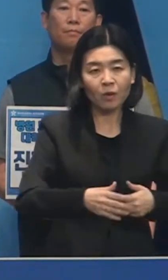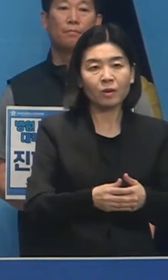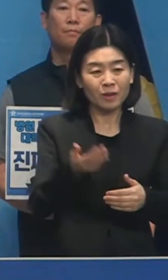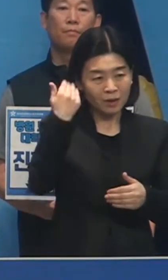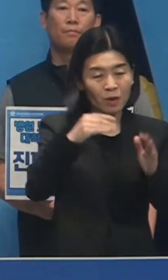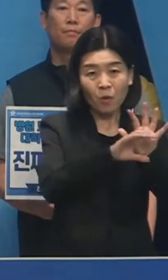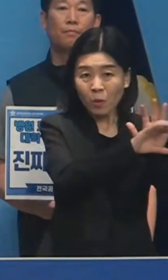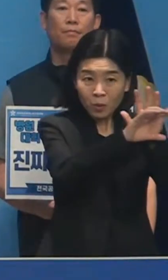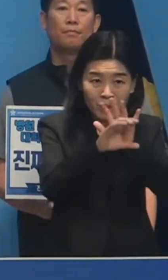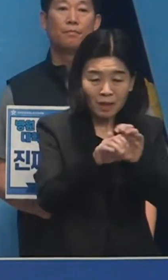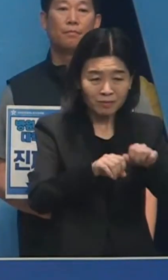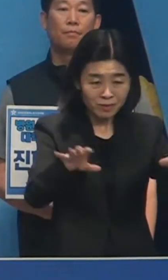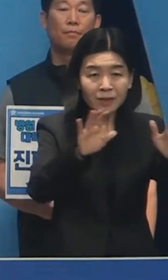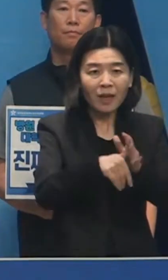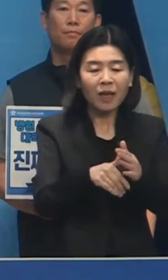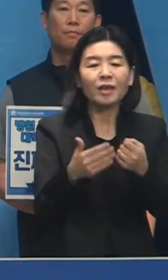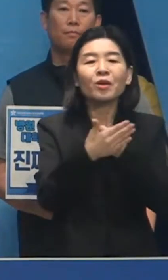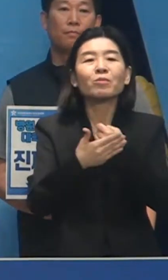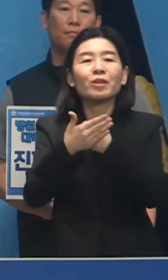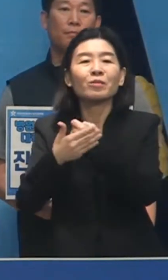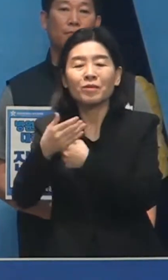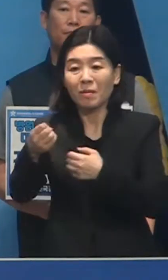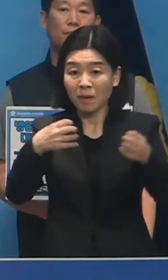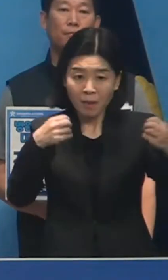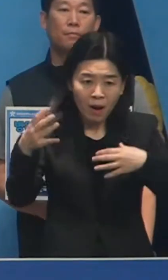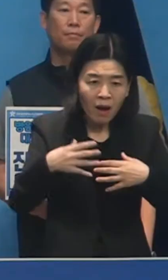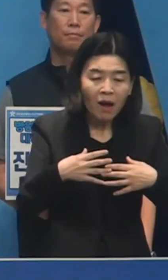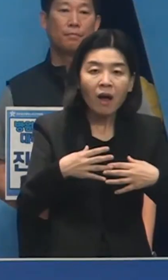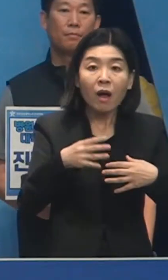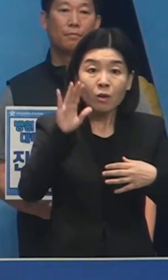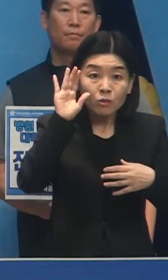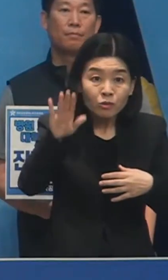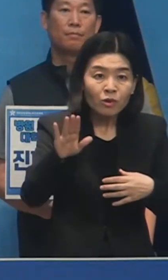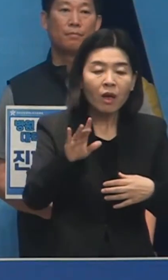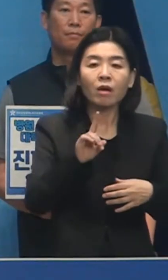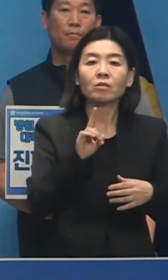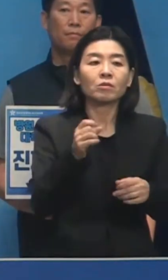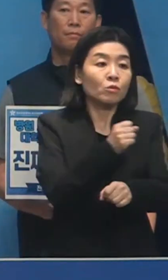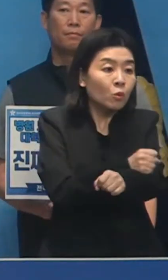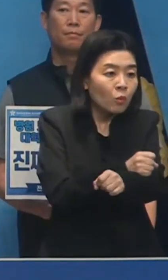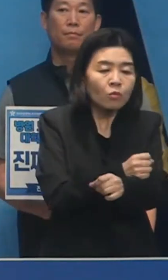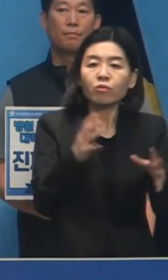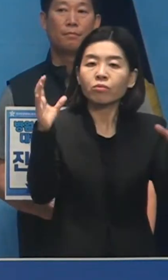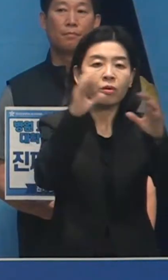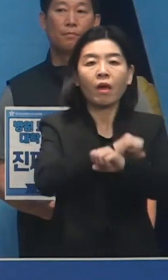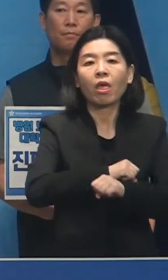덕분에라는 이야기를 들었으나 병원 노동자들의 노고는 금세 없었던 일이 됐습니다.